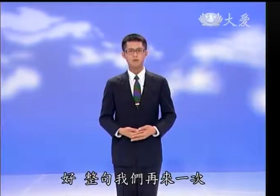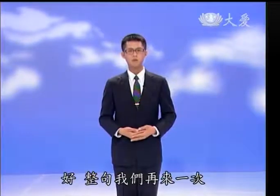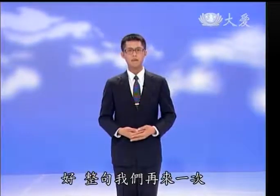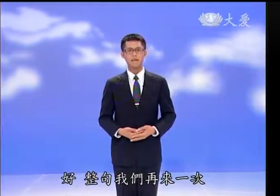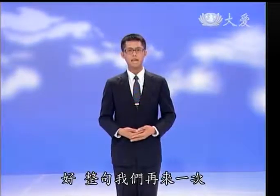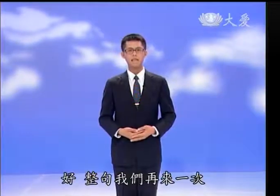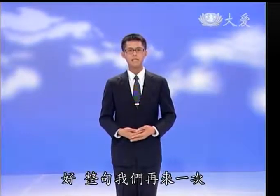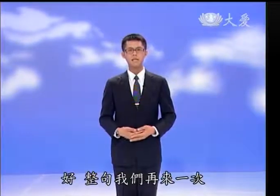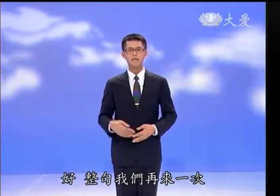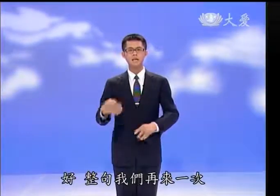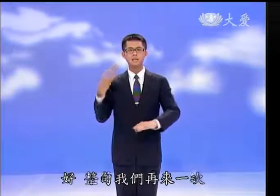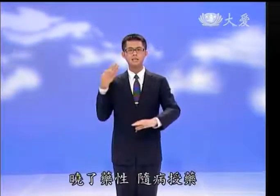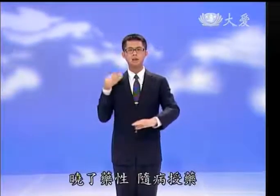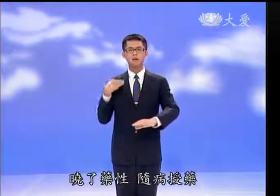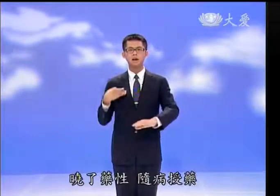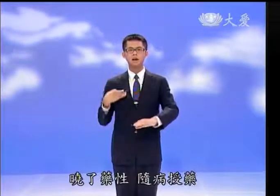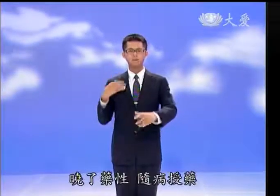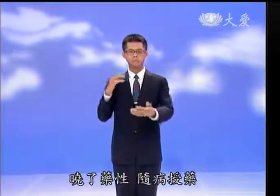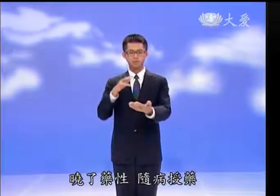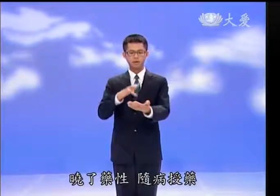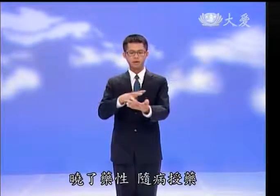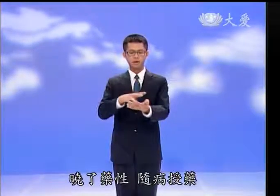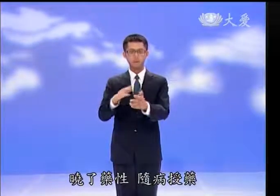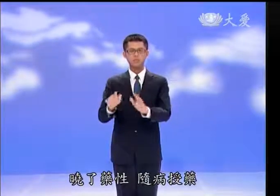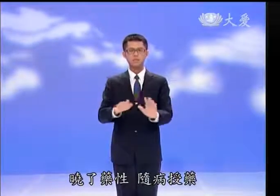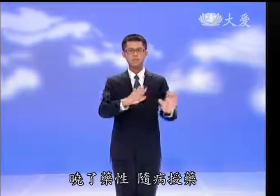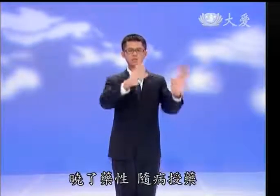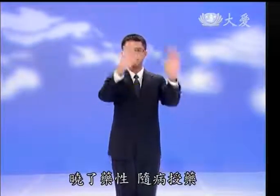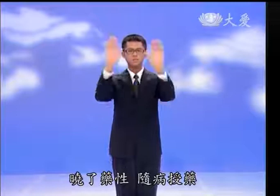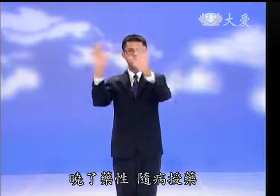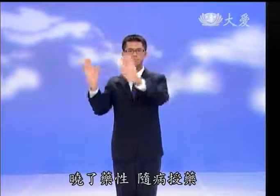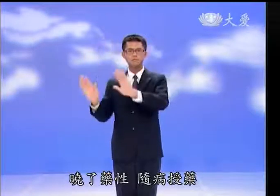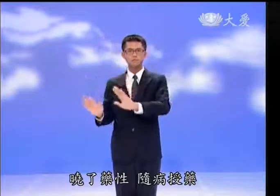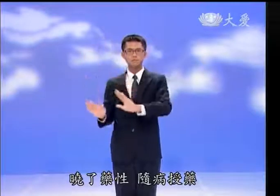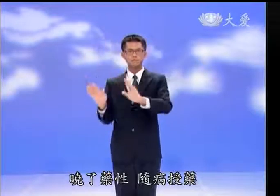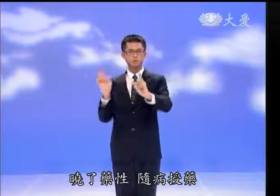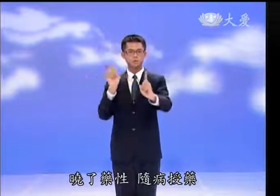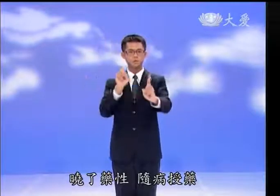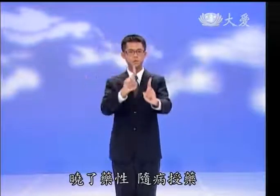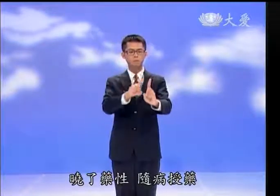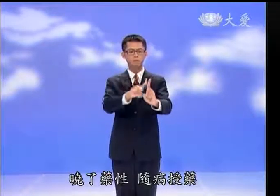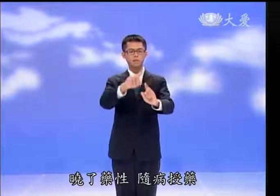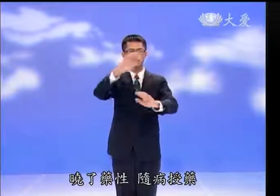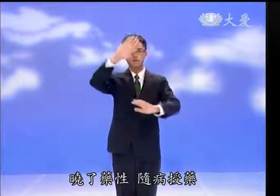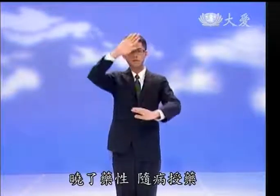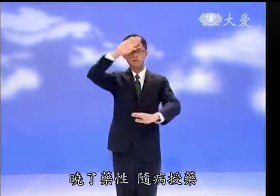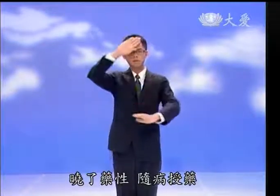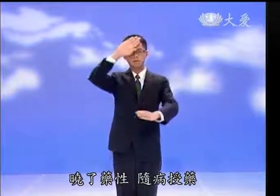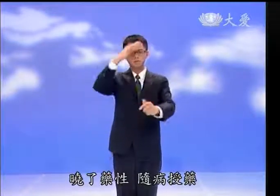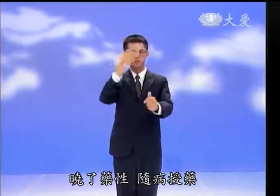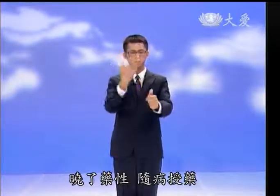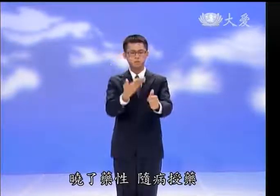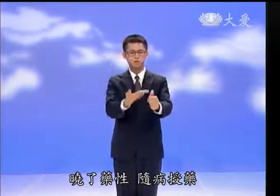整句我们再来一次，小了药性，随病受